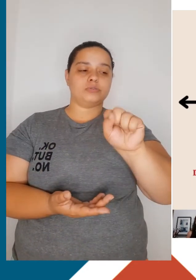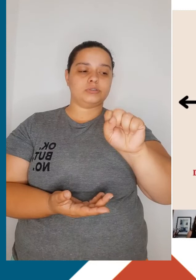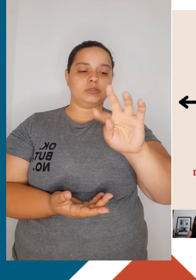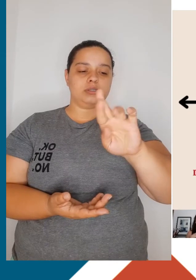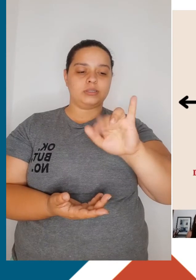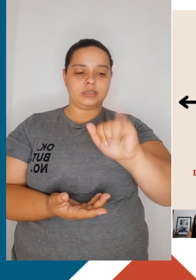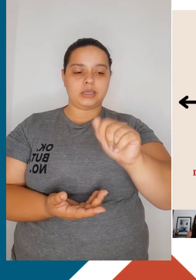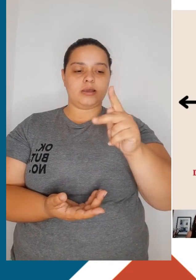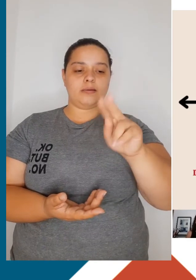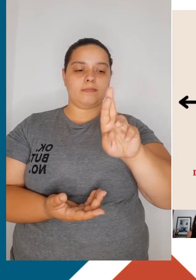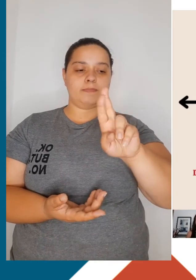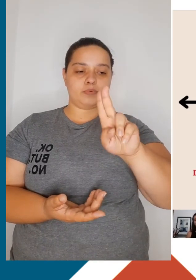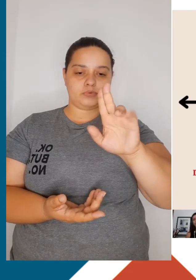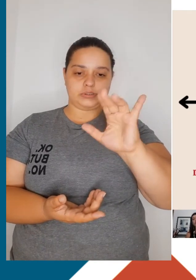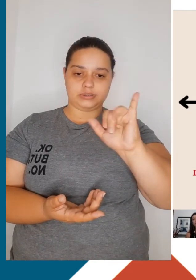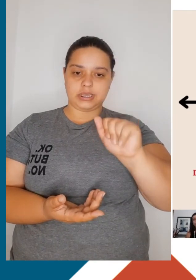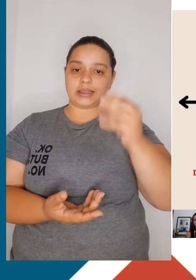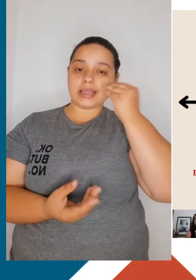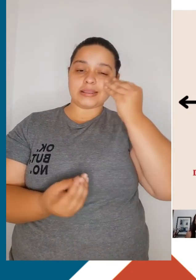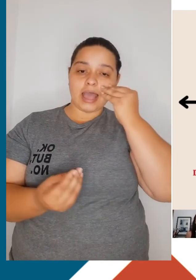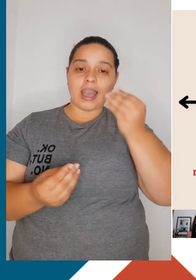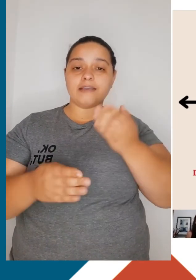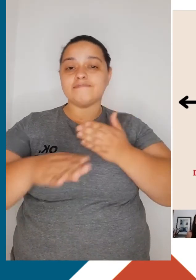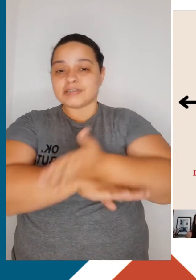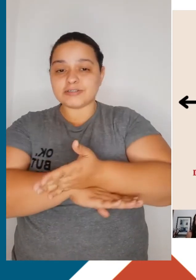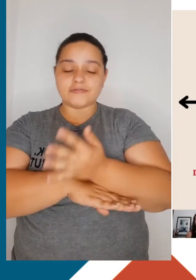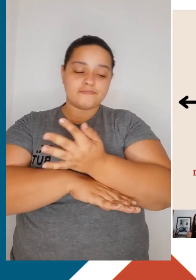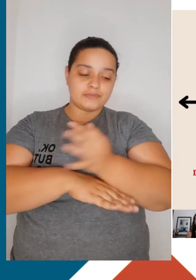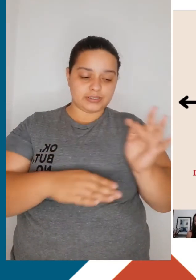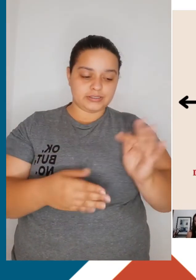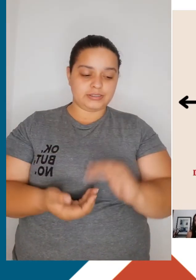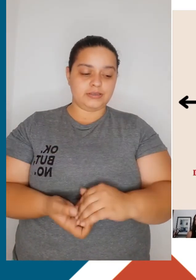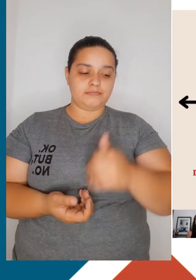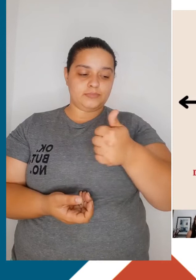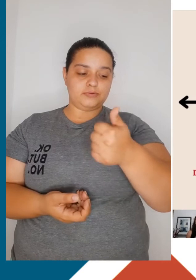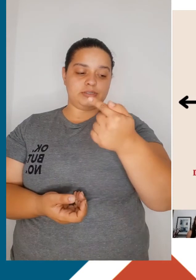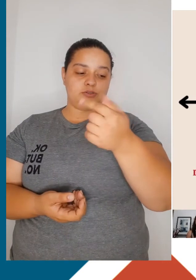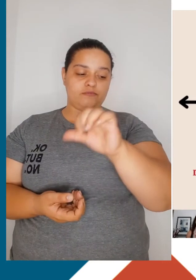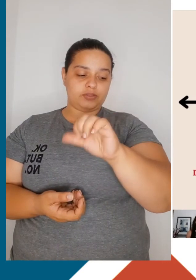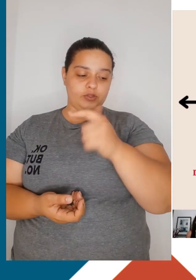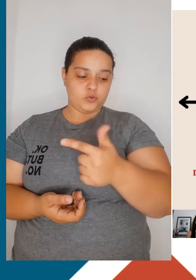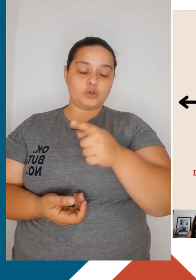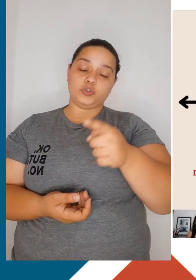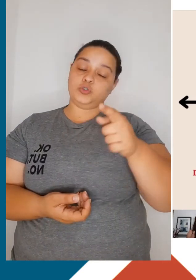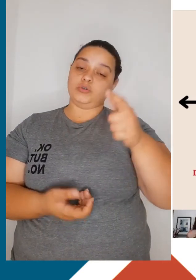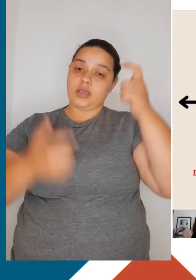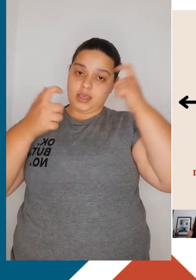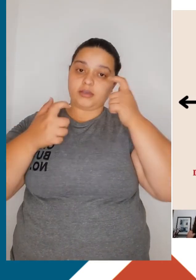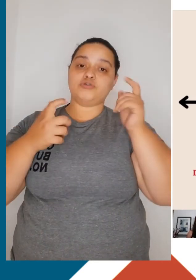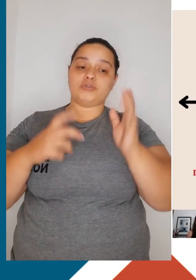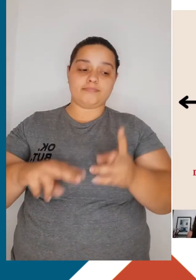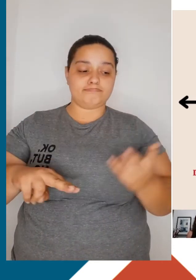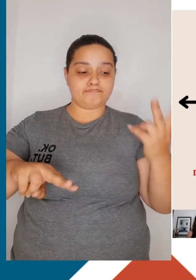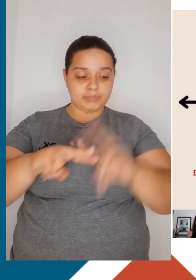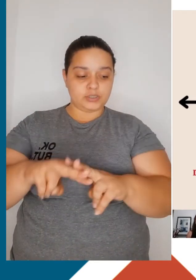para iniciar um movimento contra-revolucionário e invadir a França, que vai acontecer em 1792. Luís XVI já está preso, né, mas esses